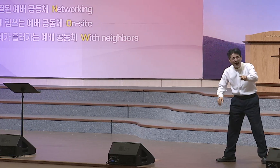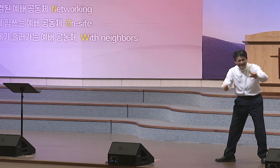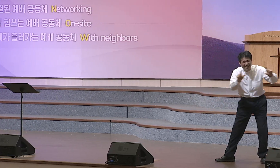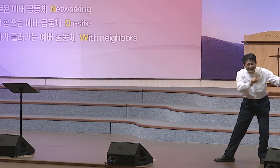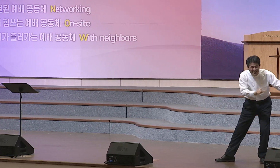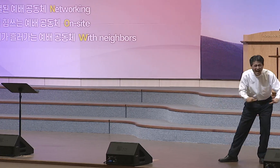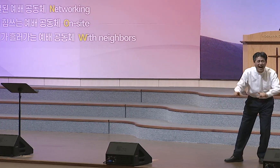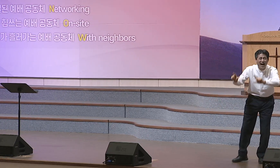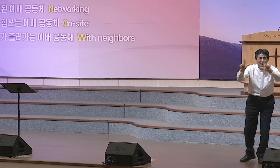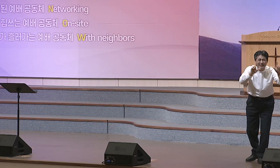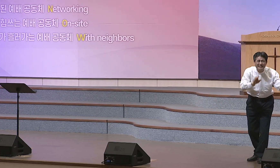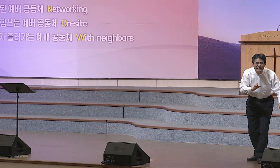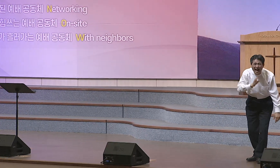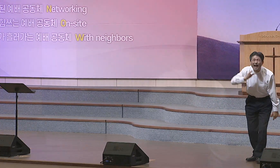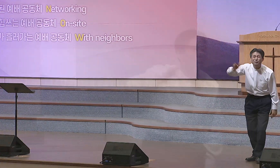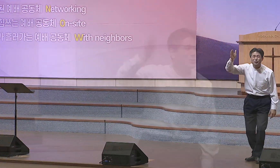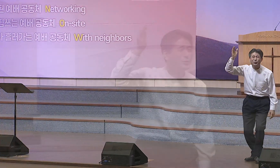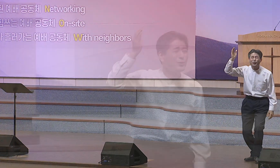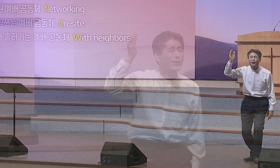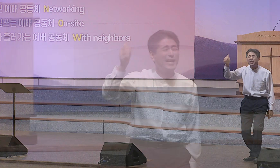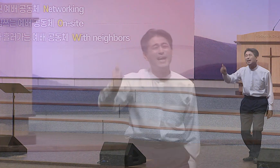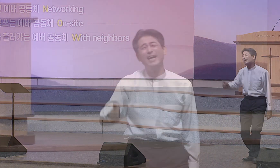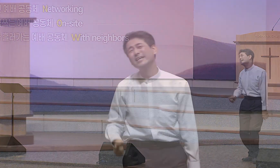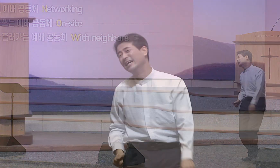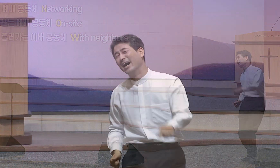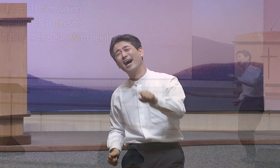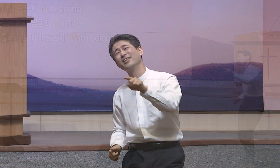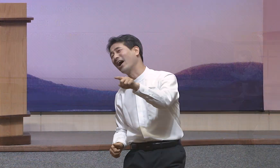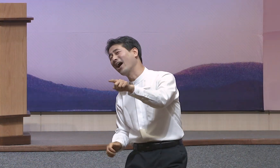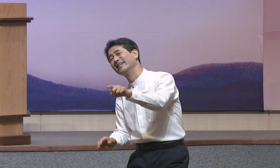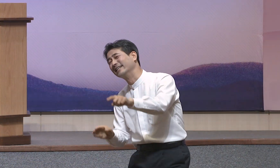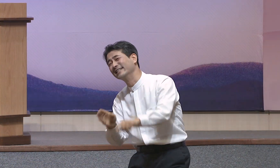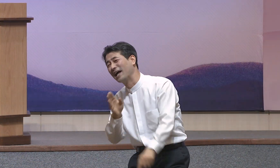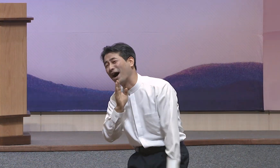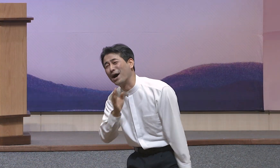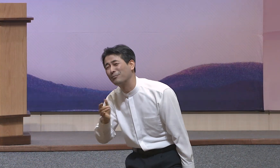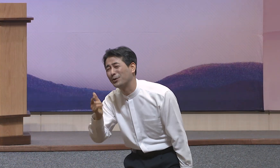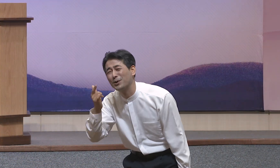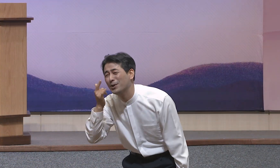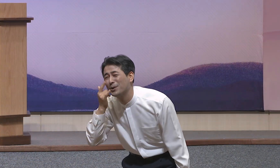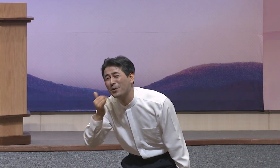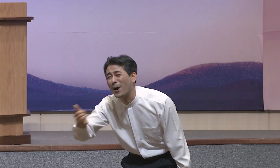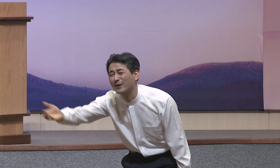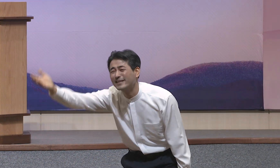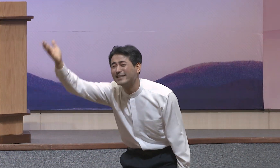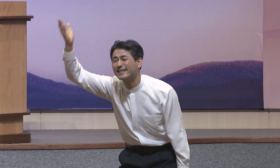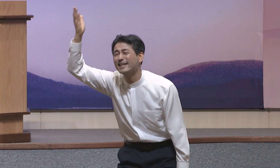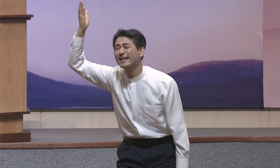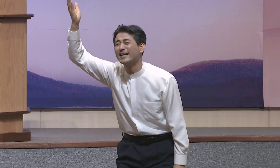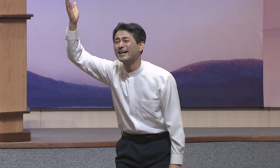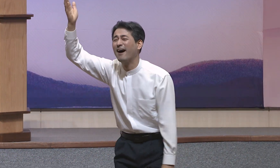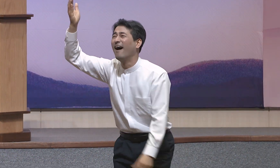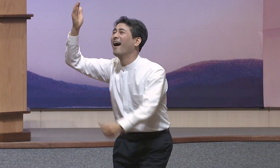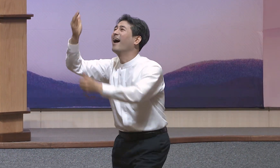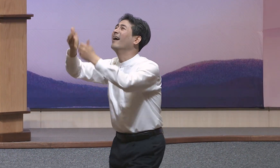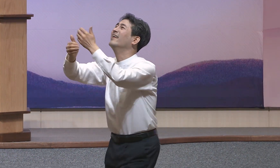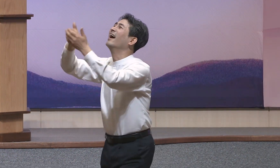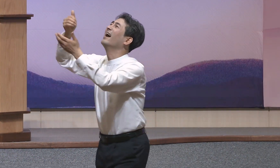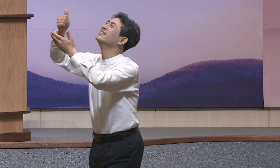너의 삶의 참 주인 너의 참 부모이신 하나님